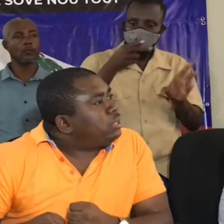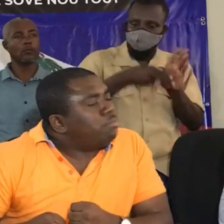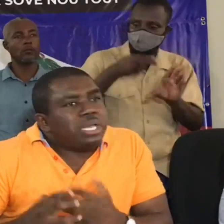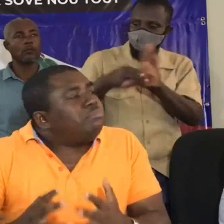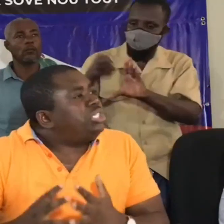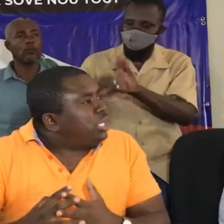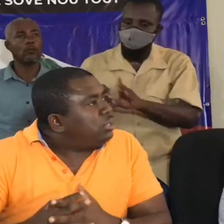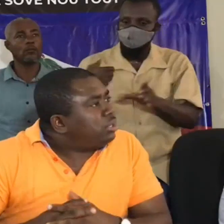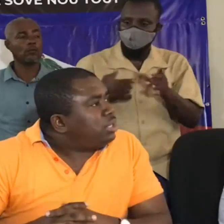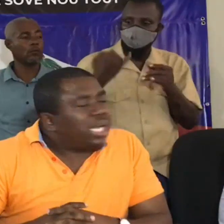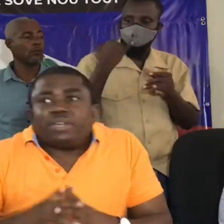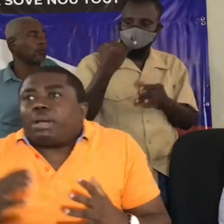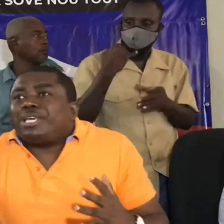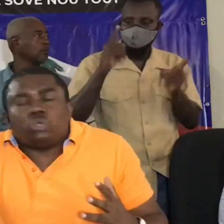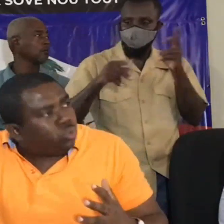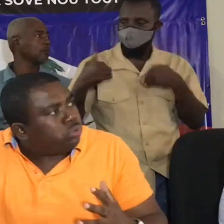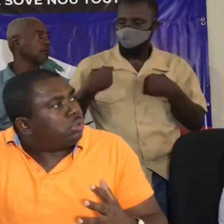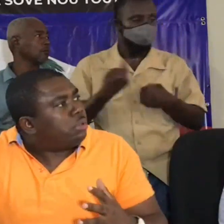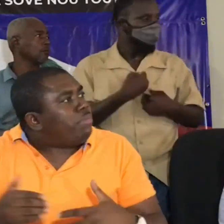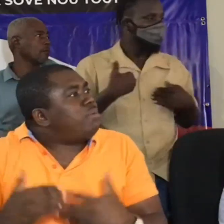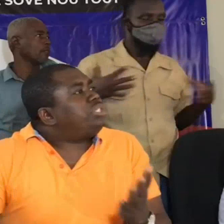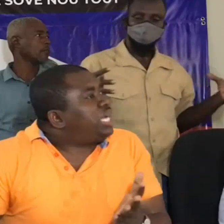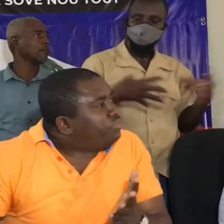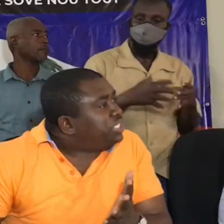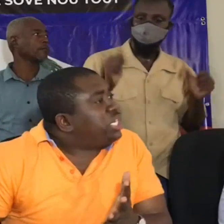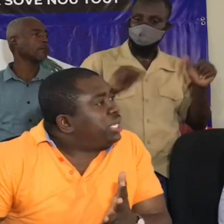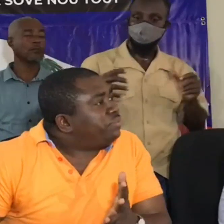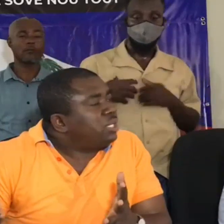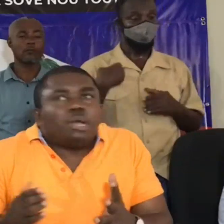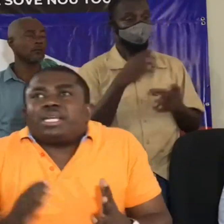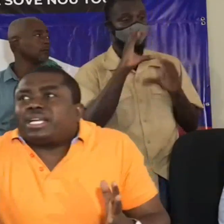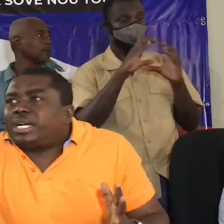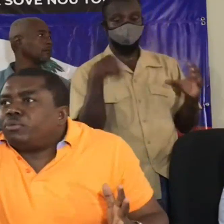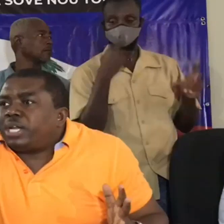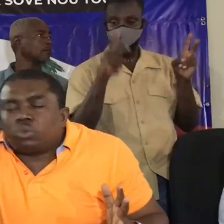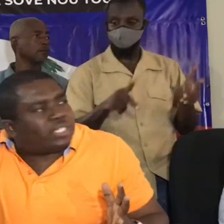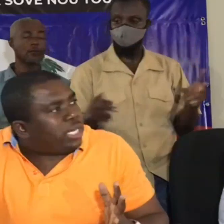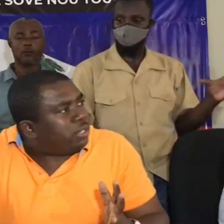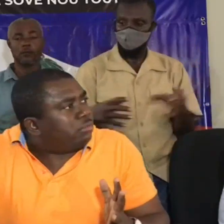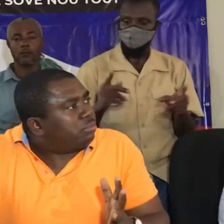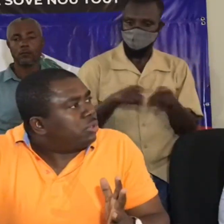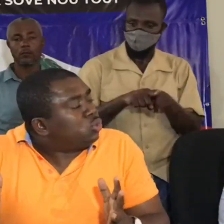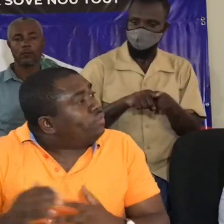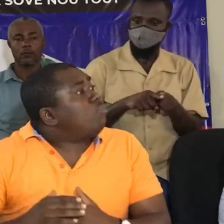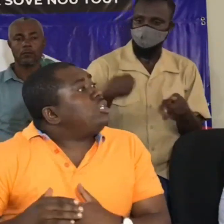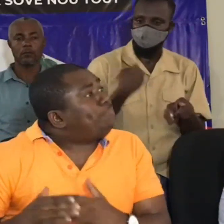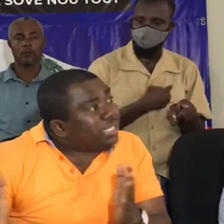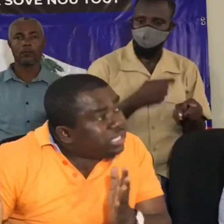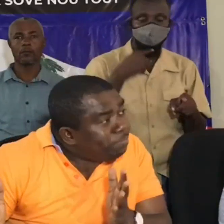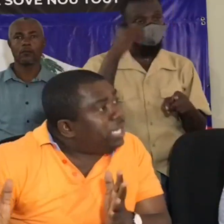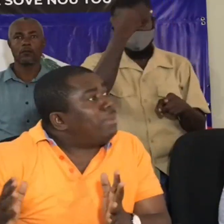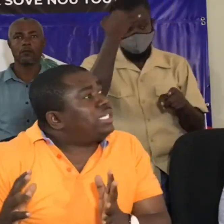participer, même gens avec Barbecue, même gens avec Genève, dans le massacre de la population de la Saline. Jovenel